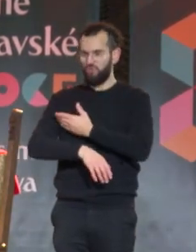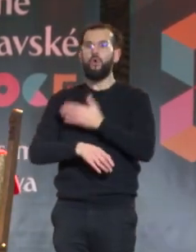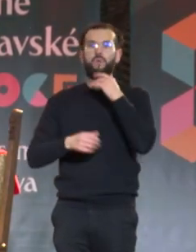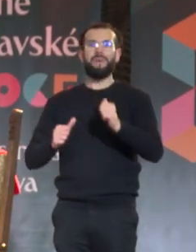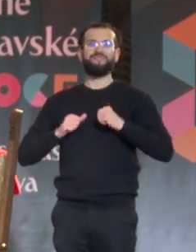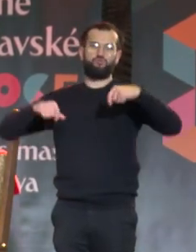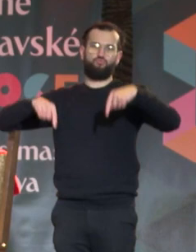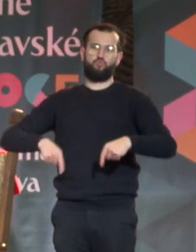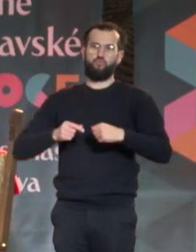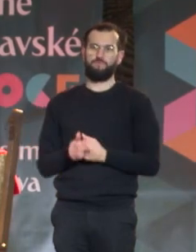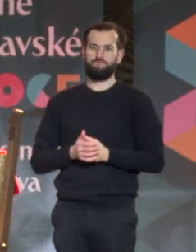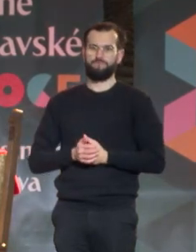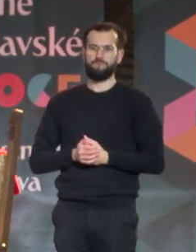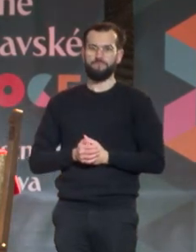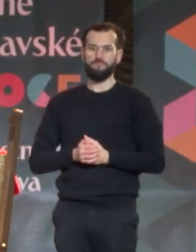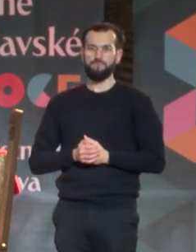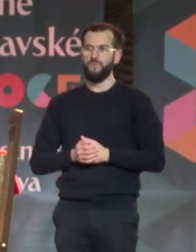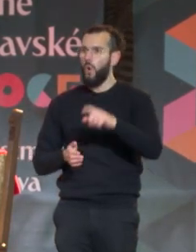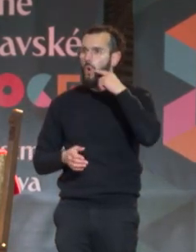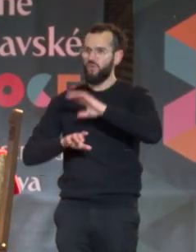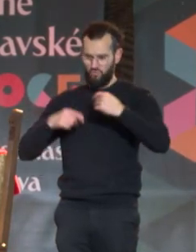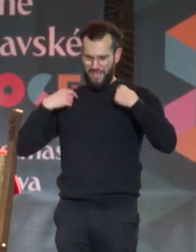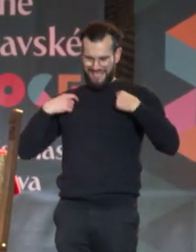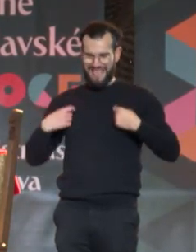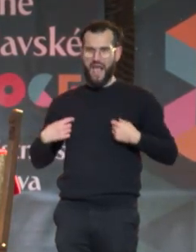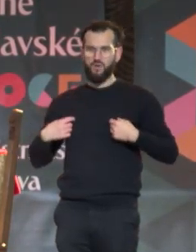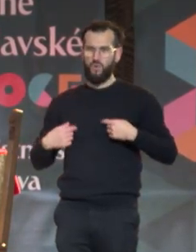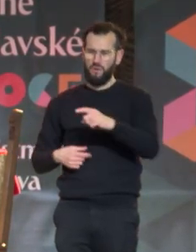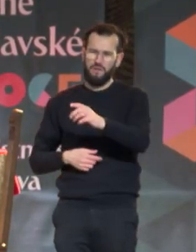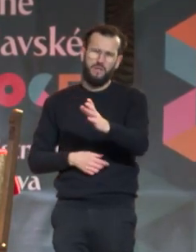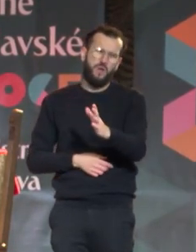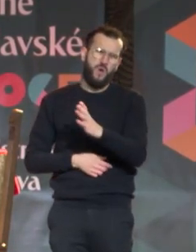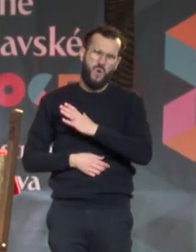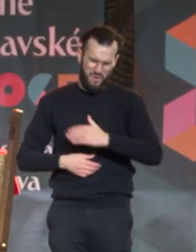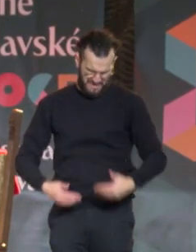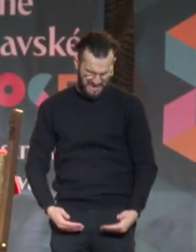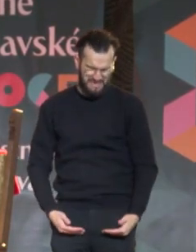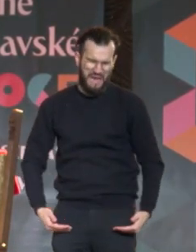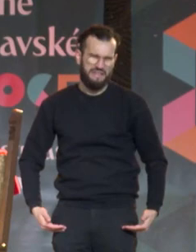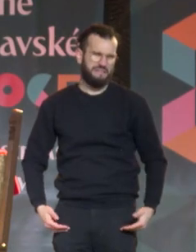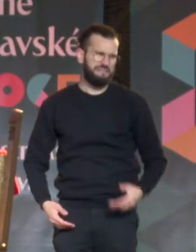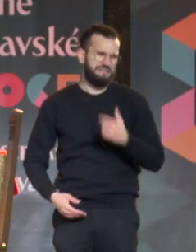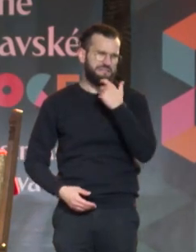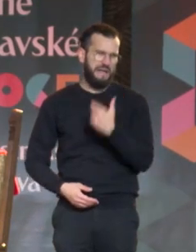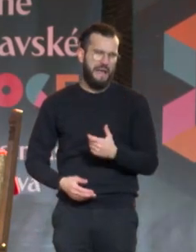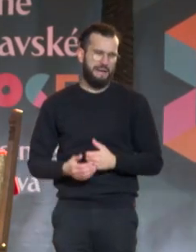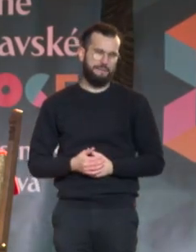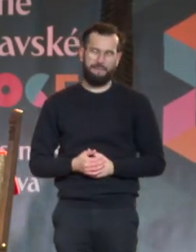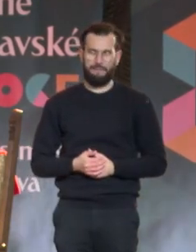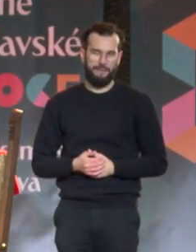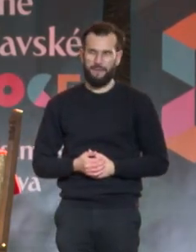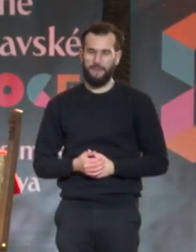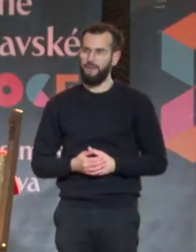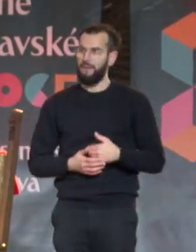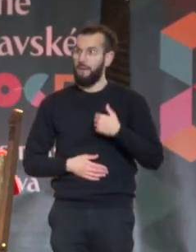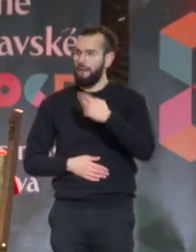tu. Tato je už v tielku. Vezme si príšerné šuštiakové kraťasy a ja ďalej